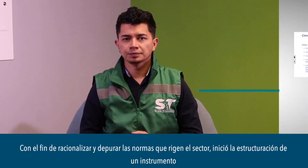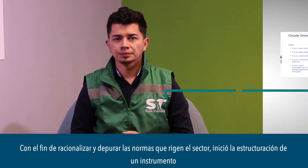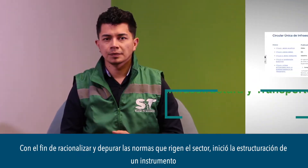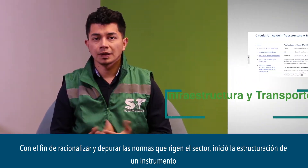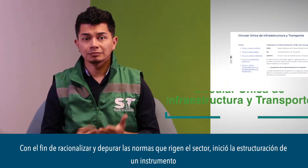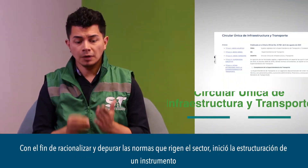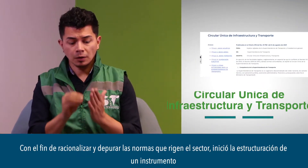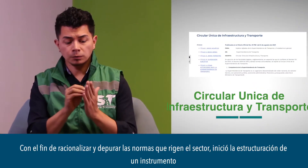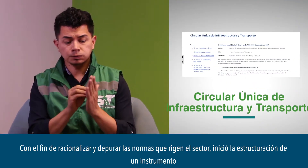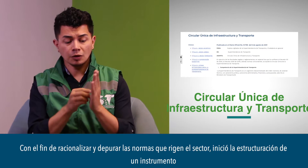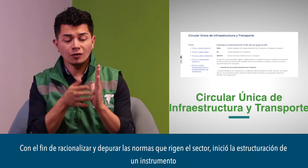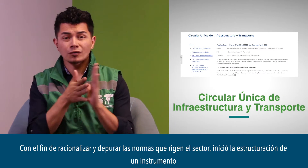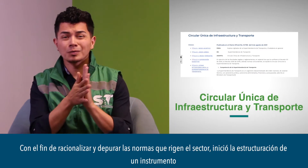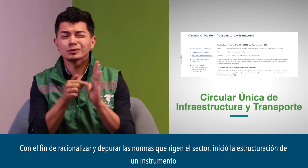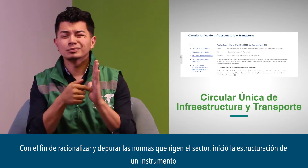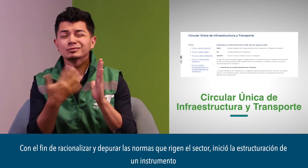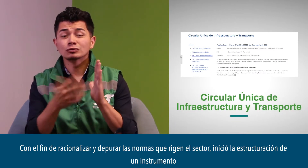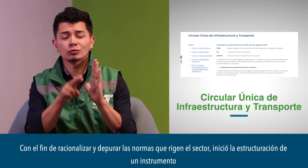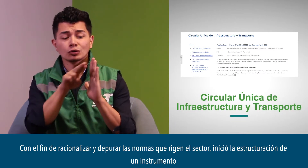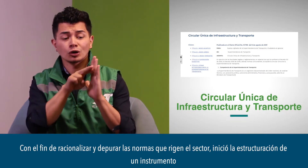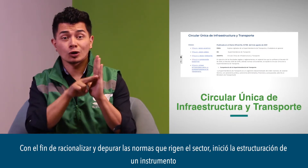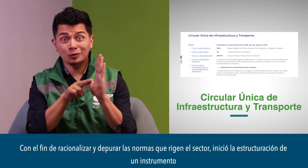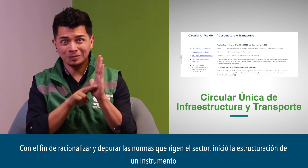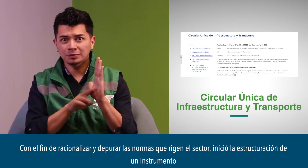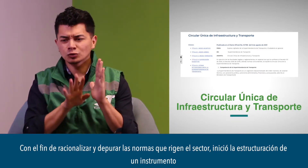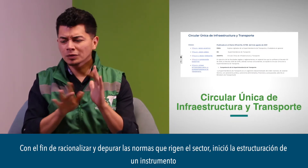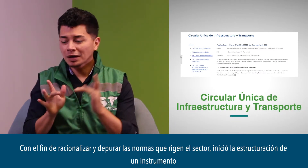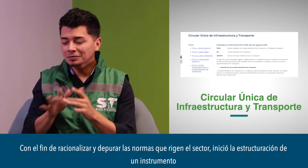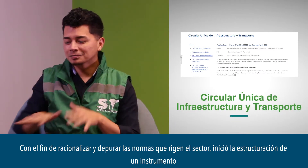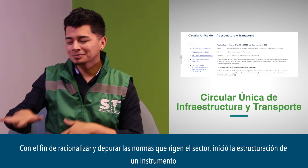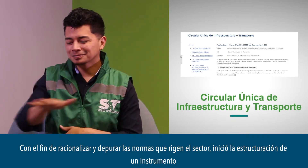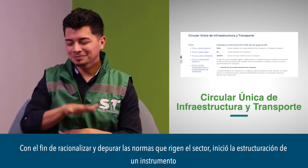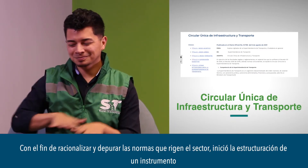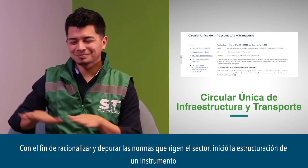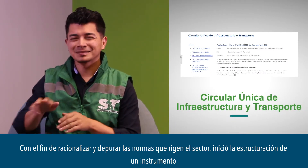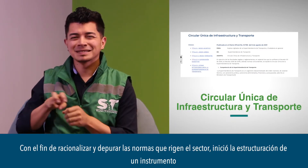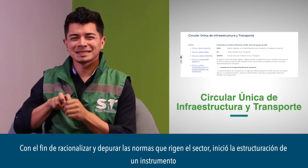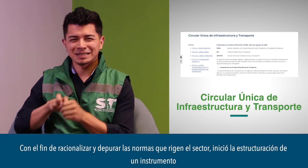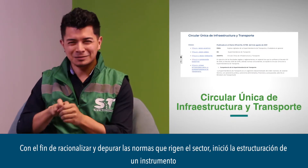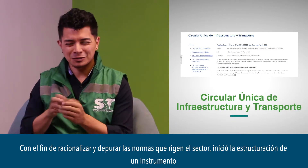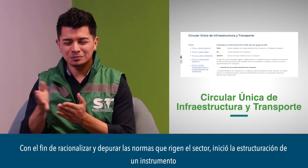Con el fin de racionalizar y depurar las normas que rigen el sector,